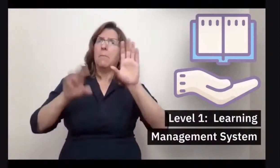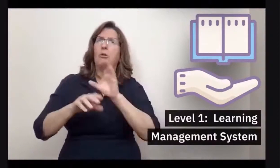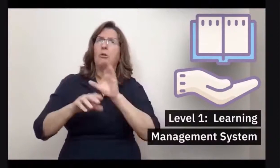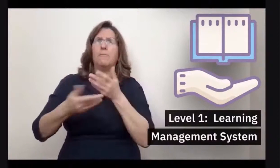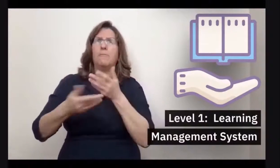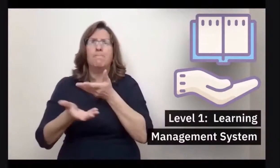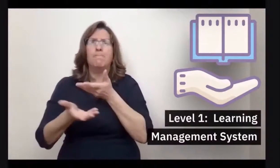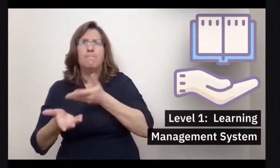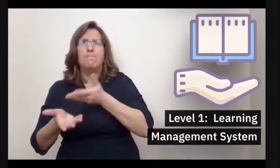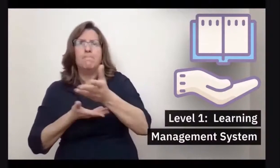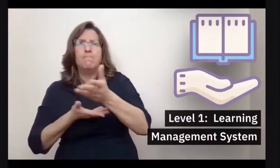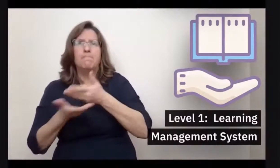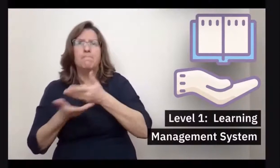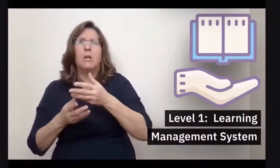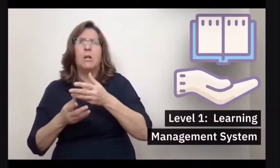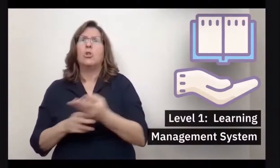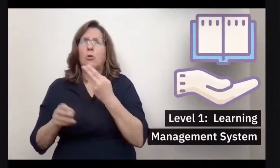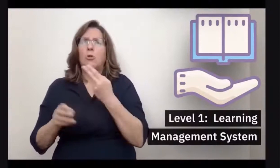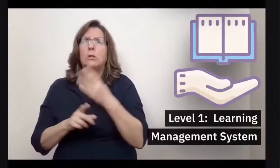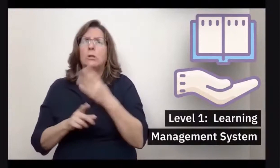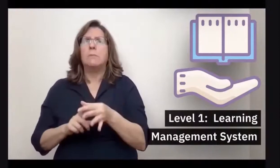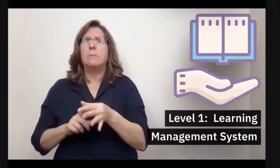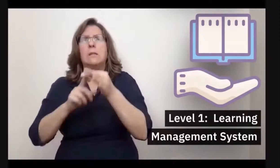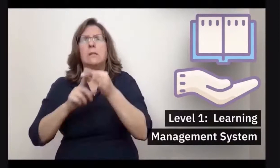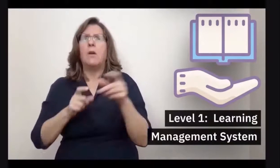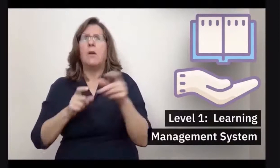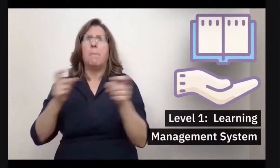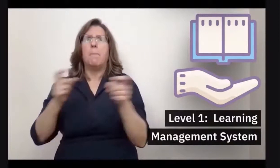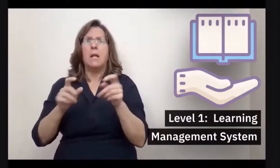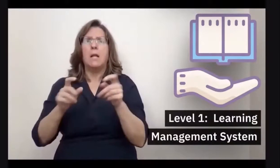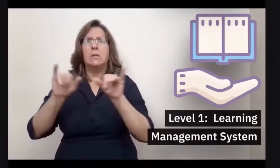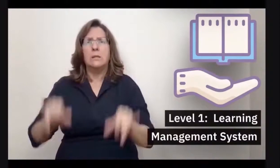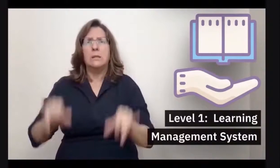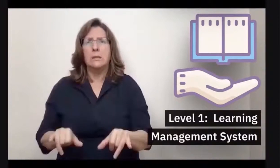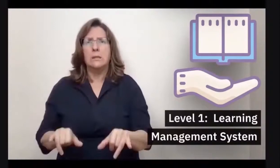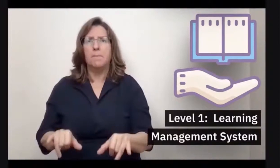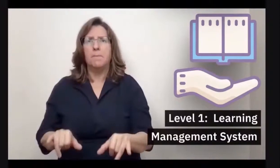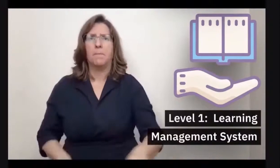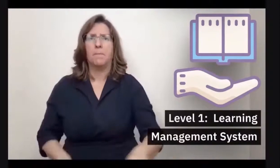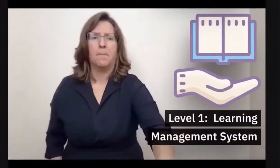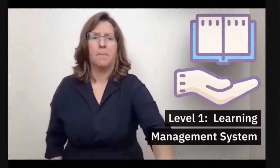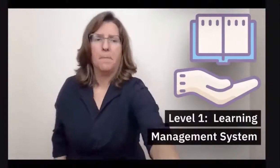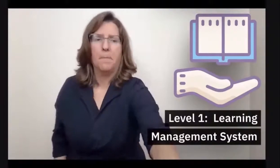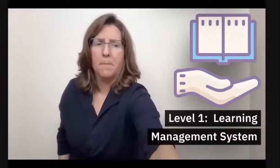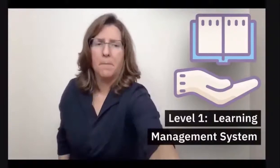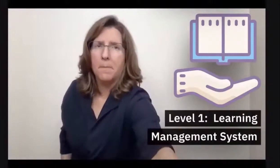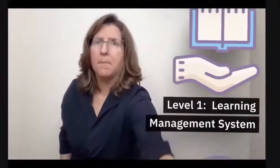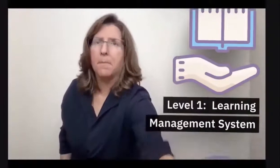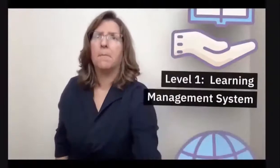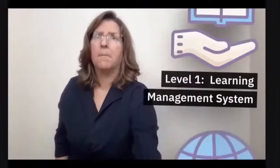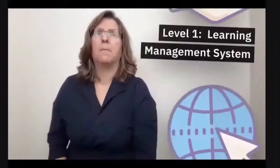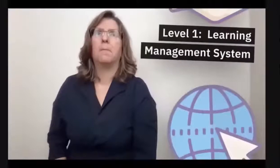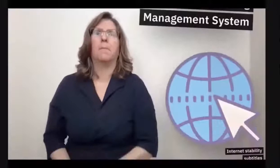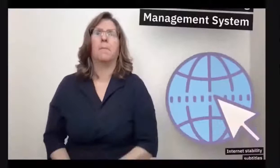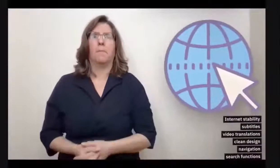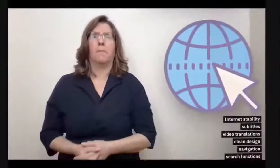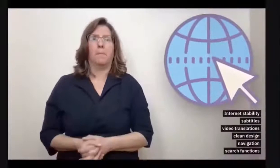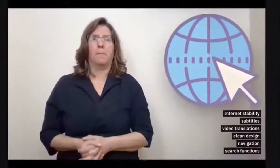El nivel 1 requiere la estabilidad de Internet, porque si no, no tendrán la accesibilidad del